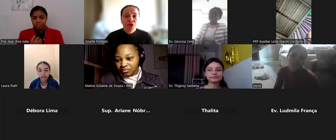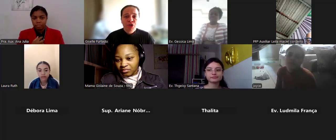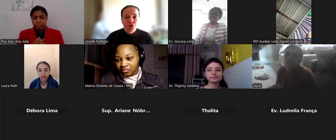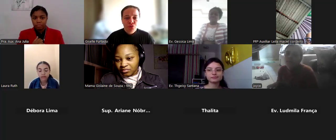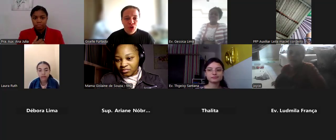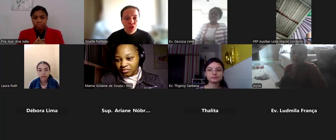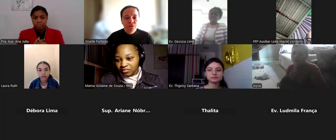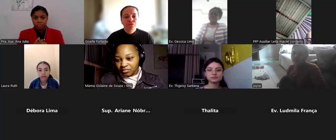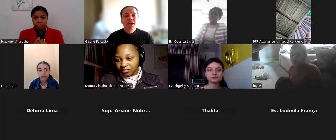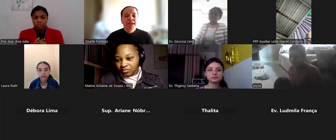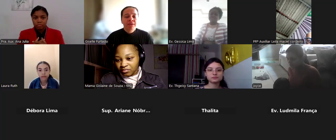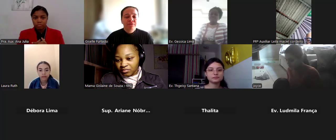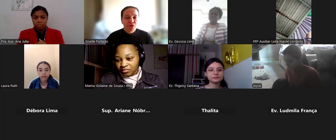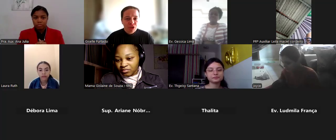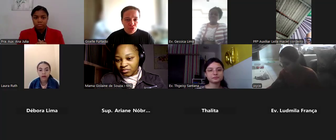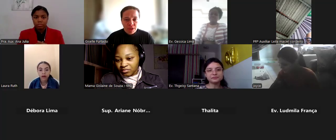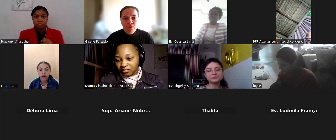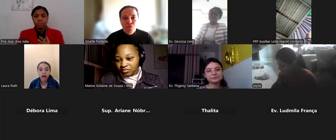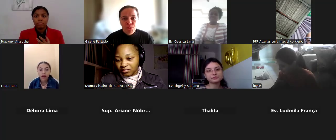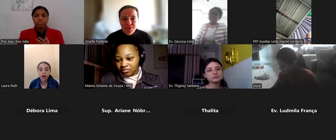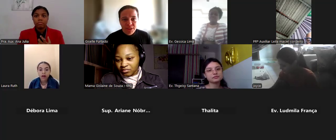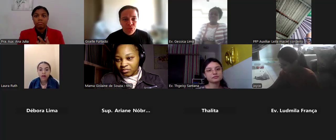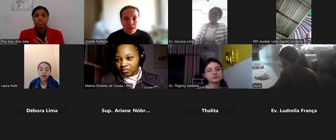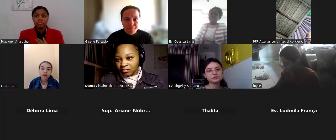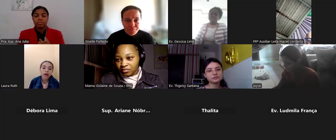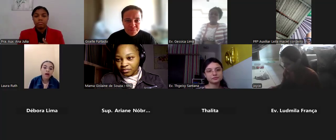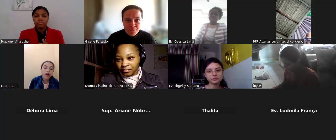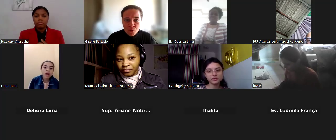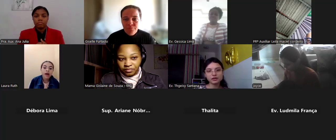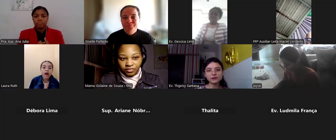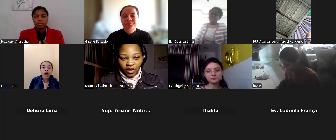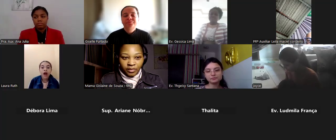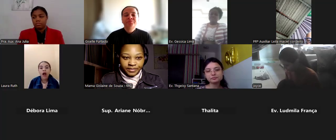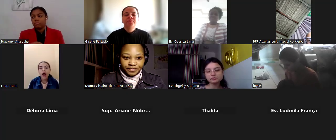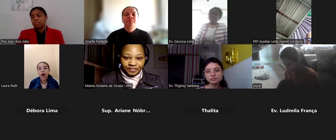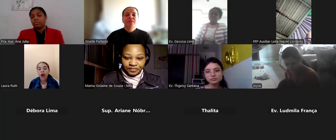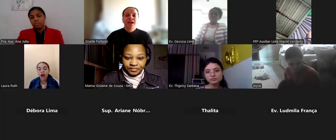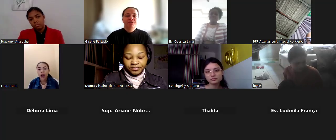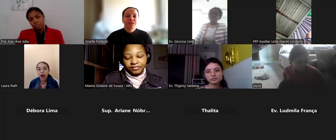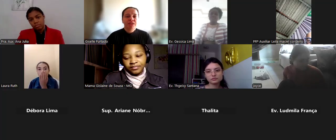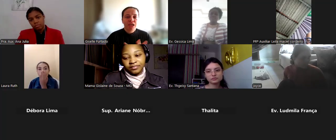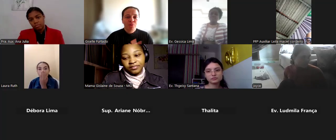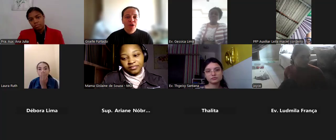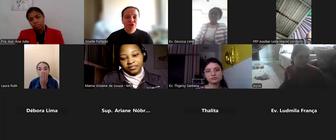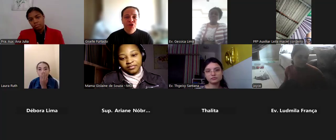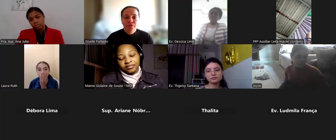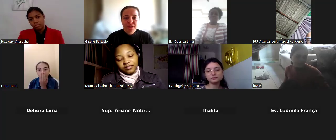acho instrutivo, que vai nos ajudar, eu vou postando lá, tá bom? Aí vocês deem uma olhadinha de vez em